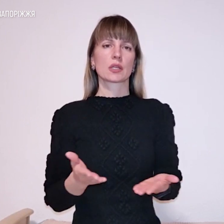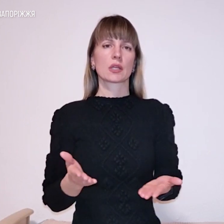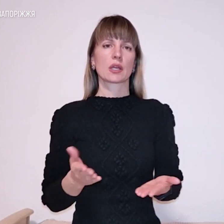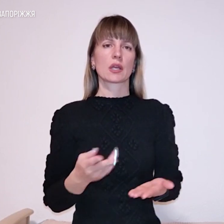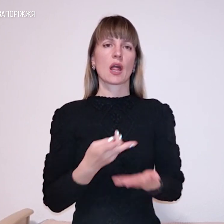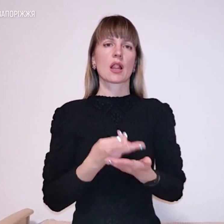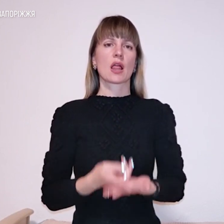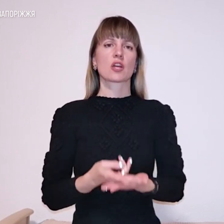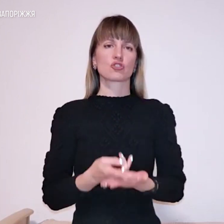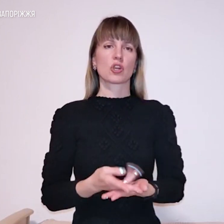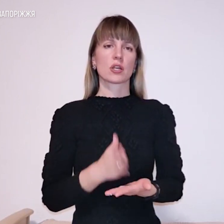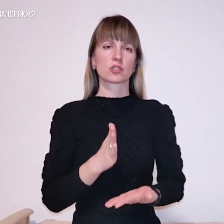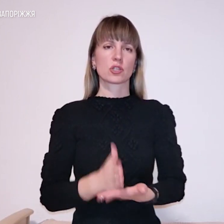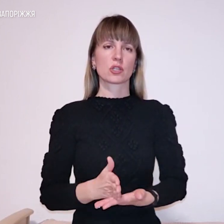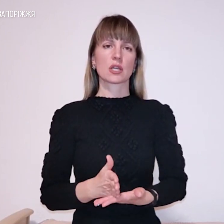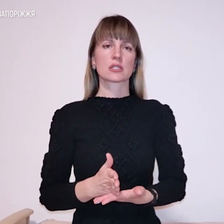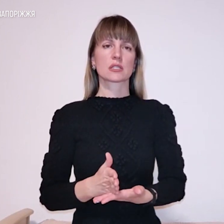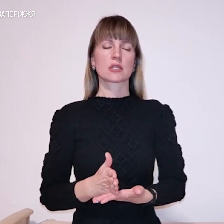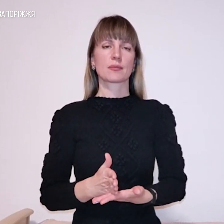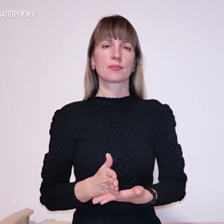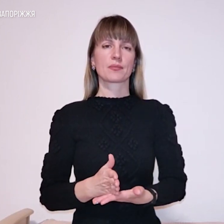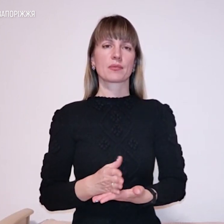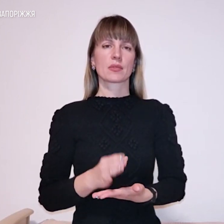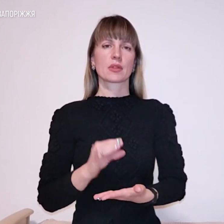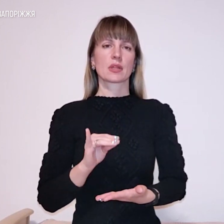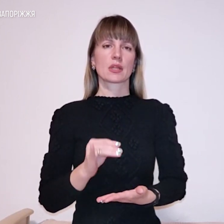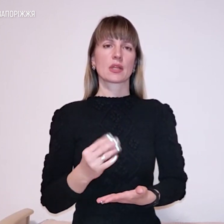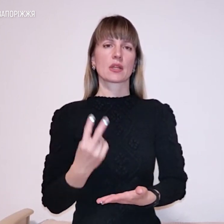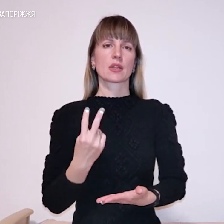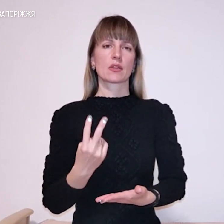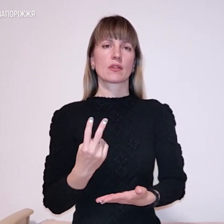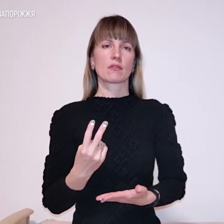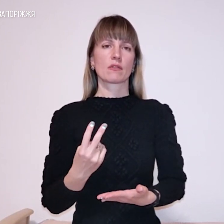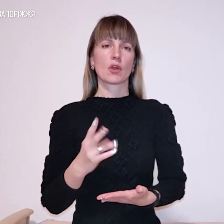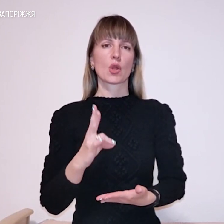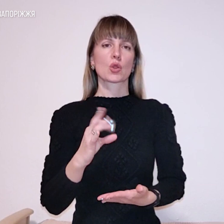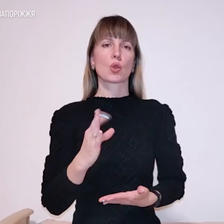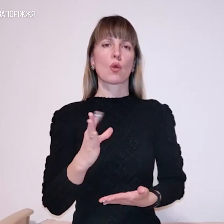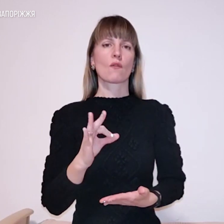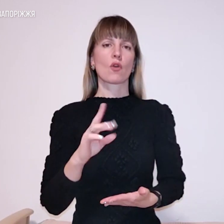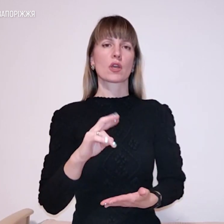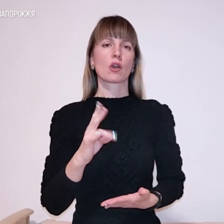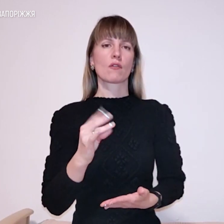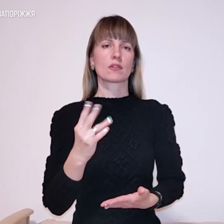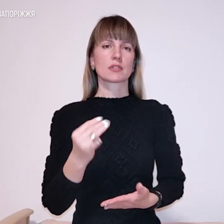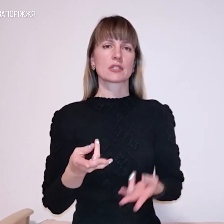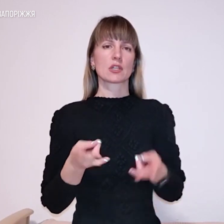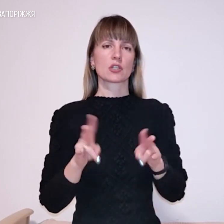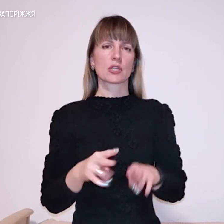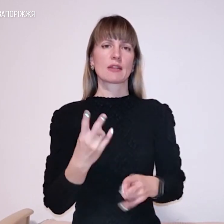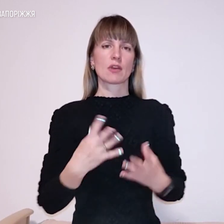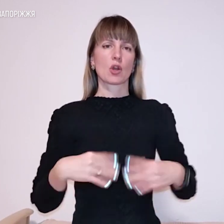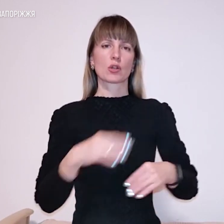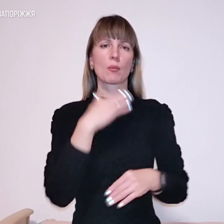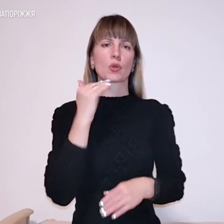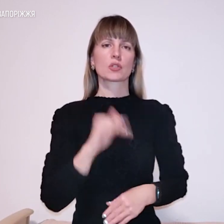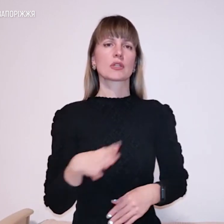є. І в основному дві, ось Новояковлівці залишилися, 2 родини багатодітні. Всі останні виїхали.